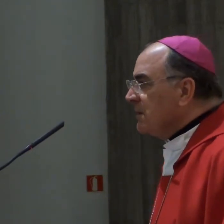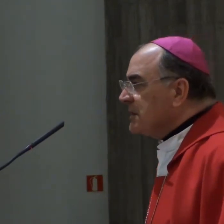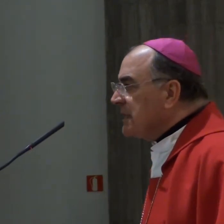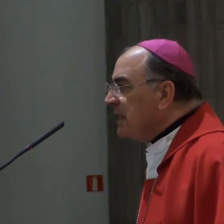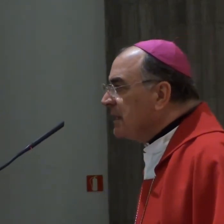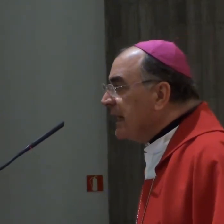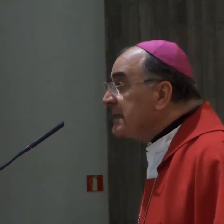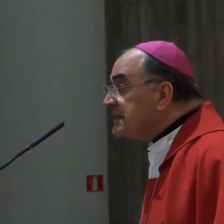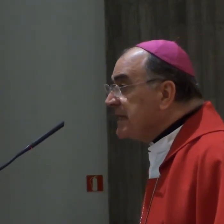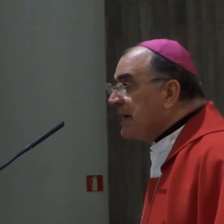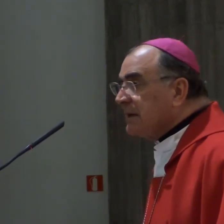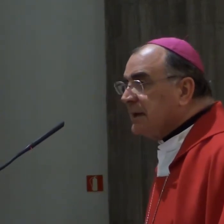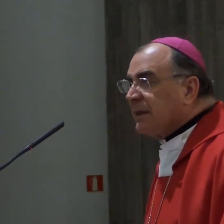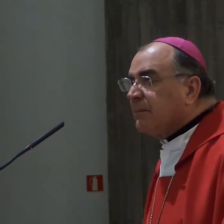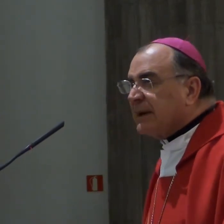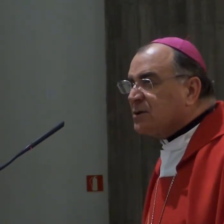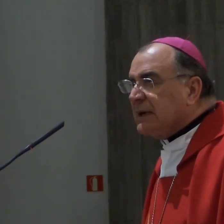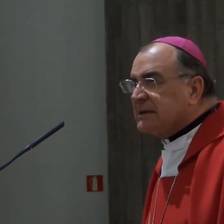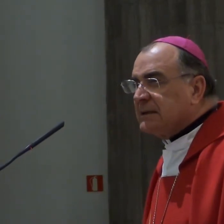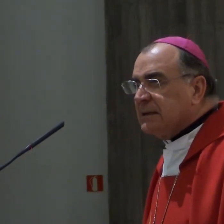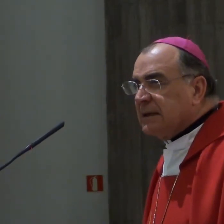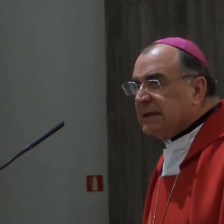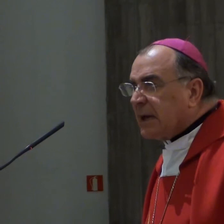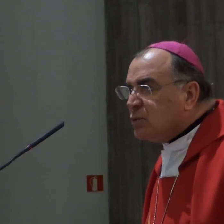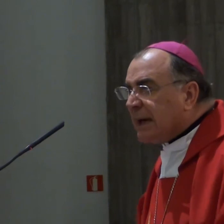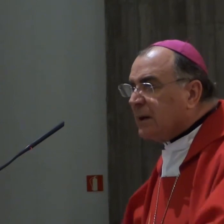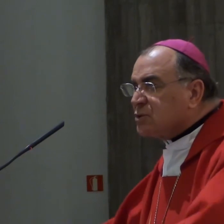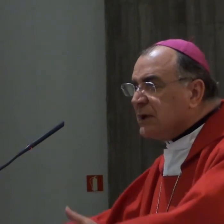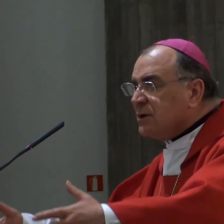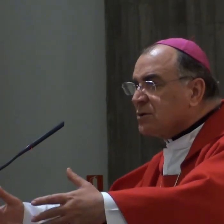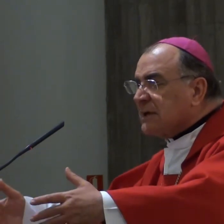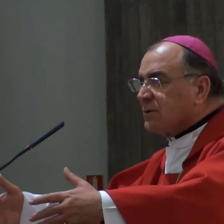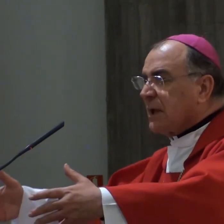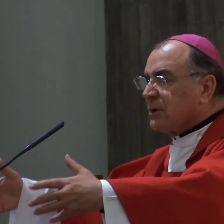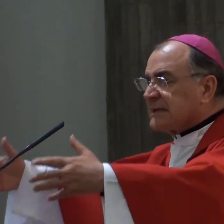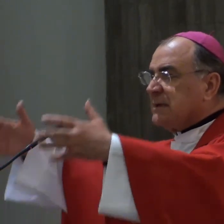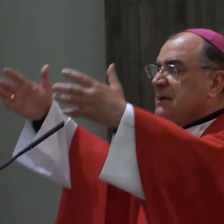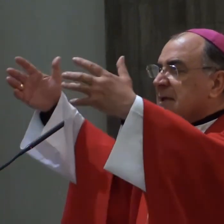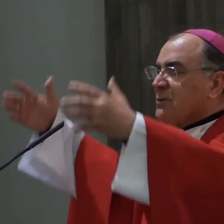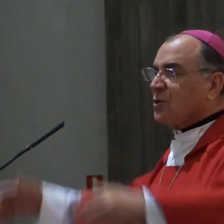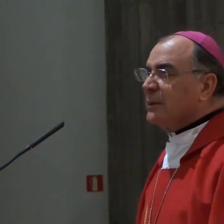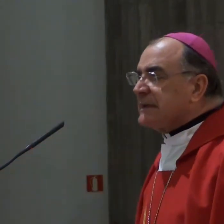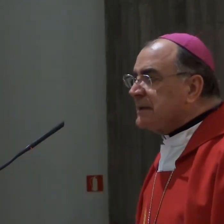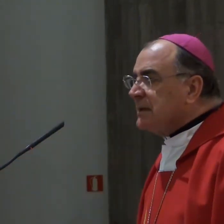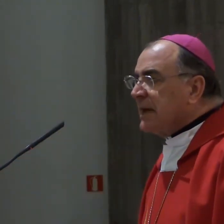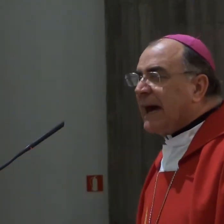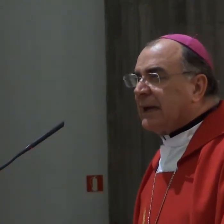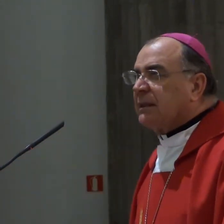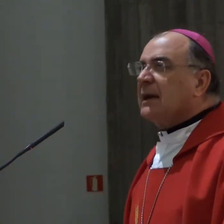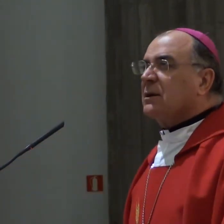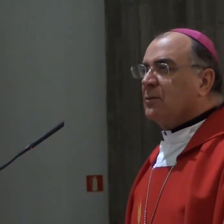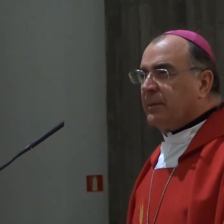los que tienen que enseñar y hacer personas y ayudar a los niños y a los adolescentes y a los jóvenes